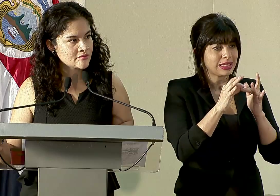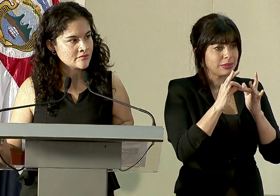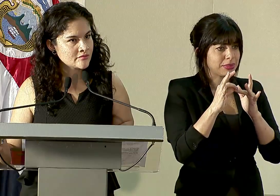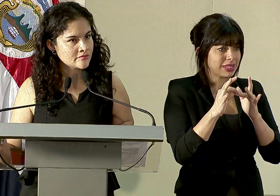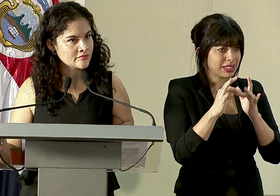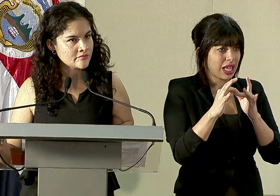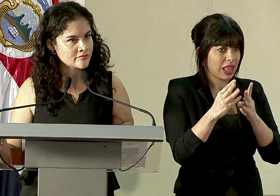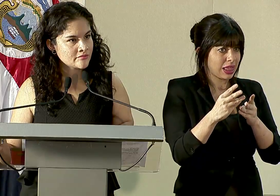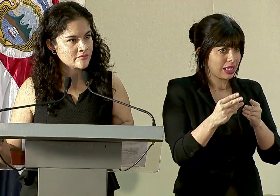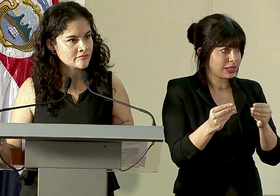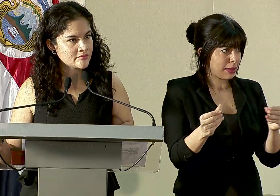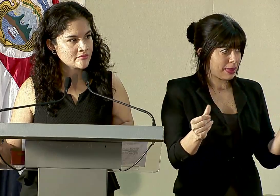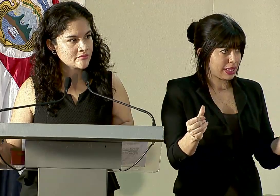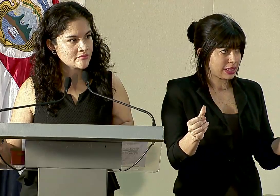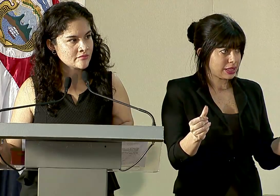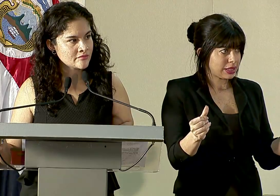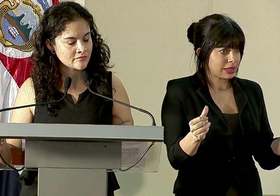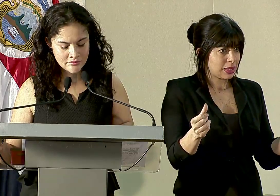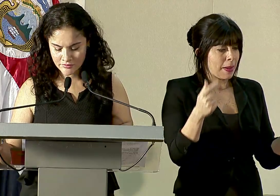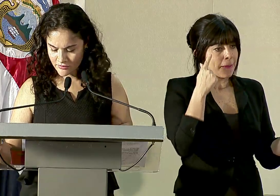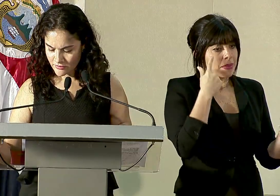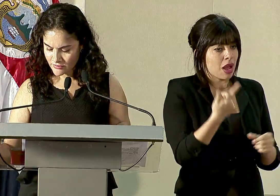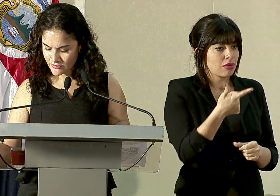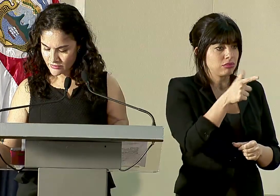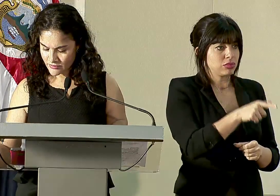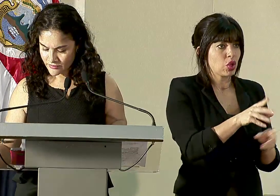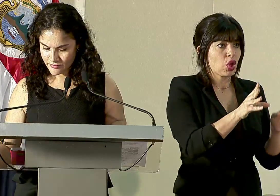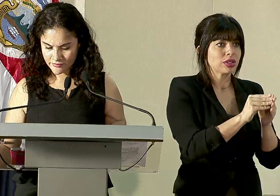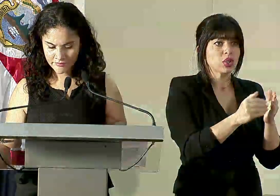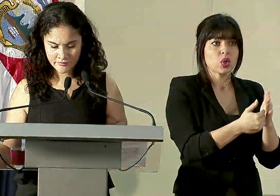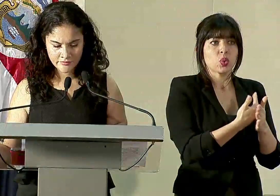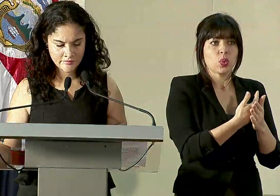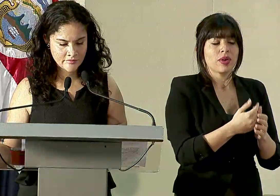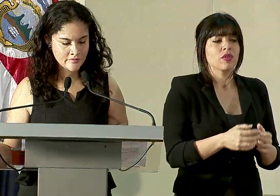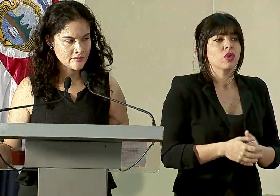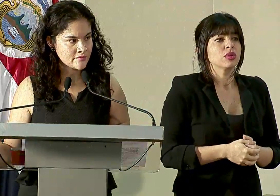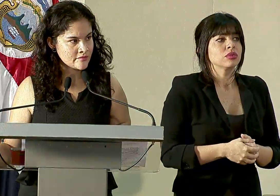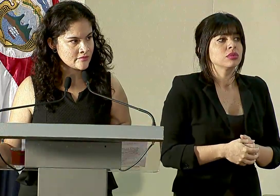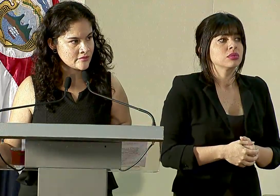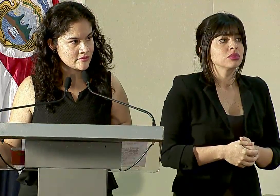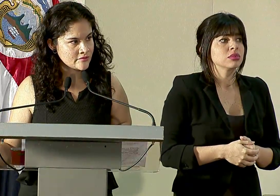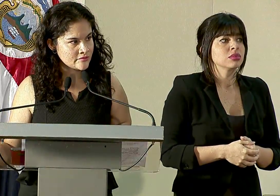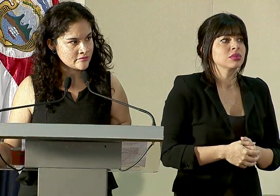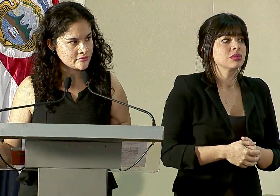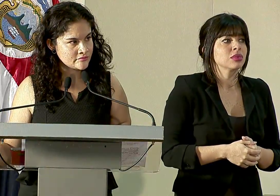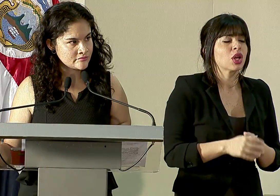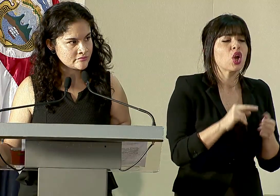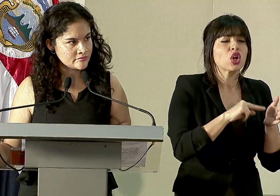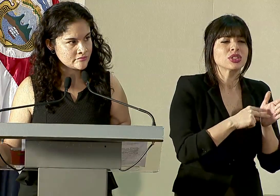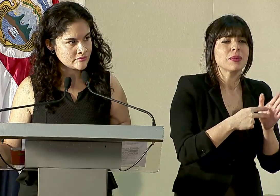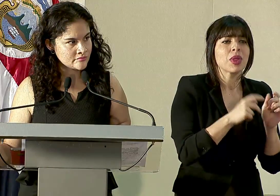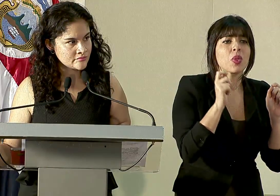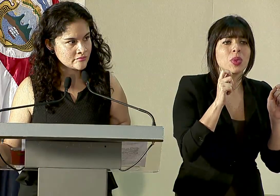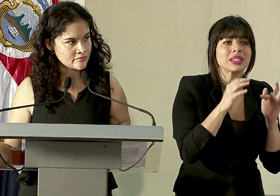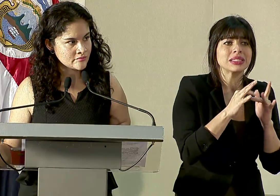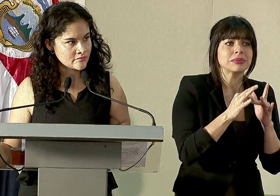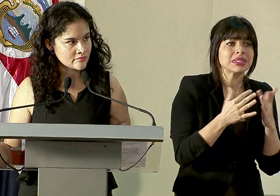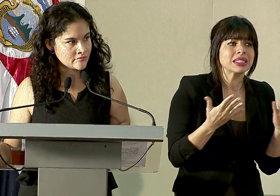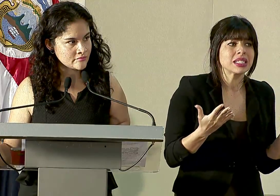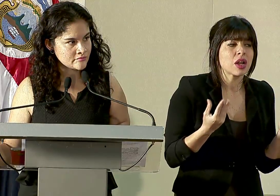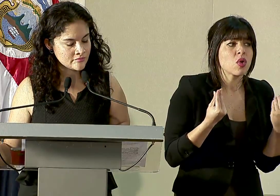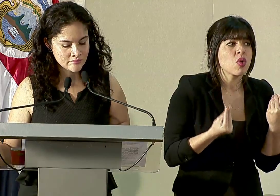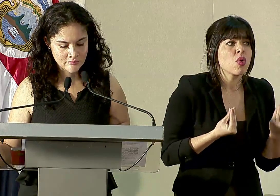desaparece para dar campo a este consejo nuevo el concepto de educación especial